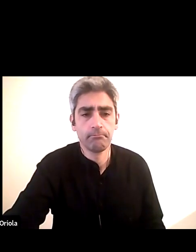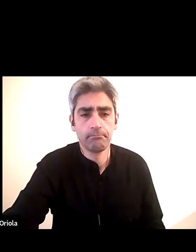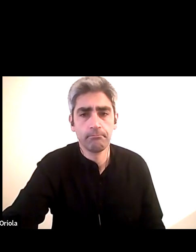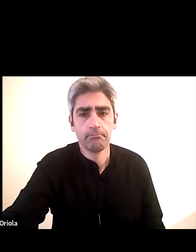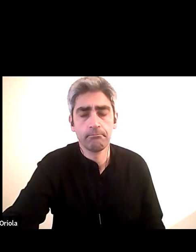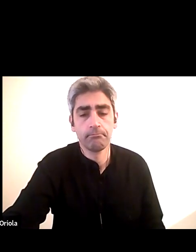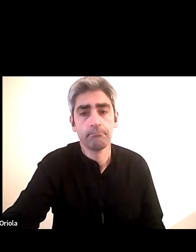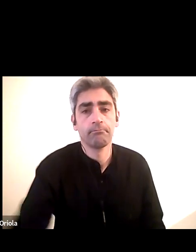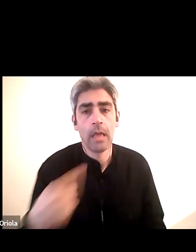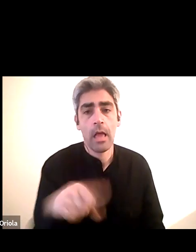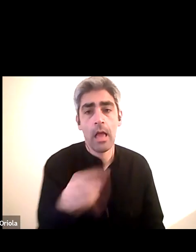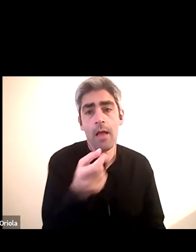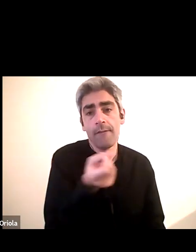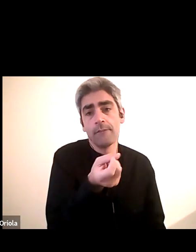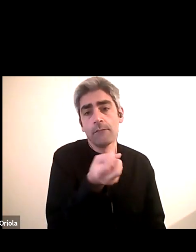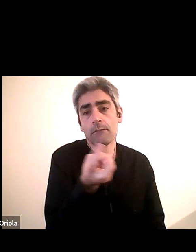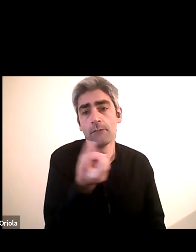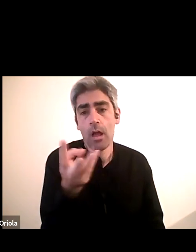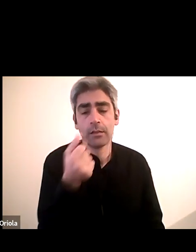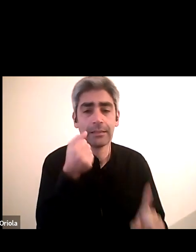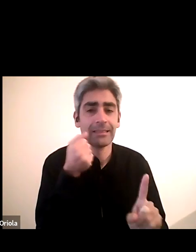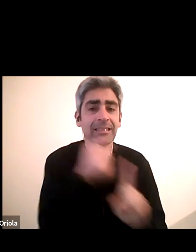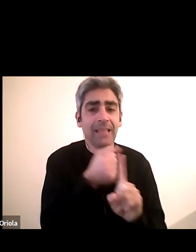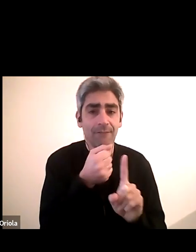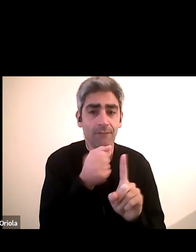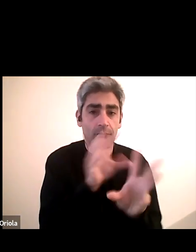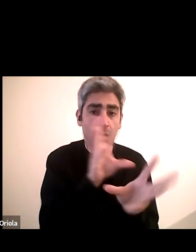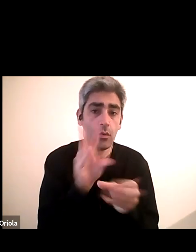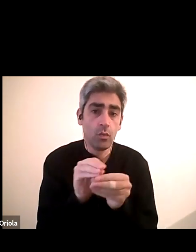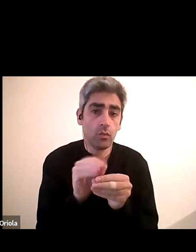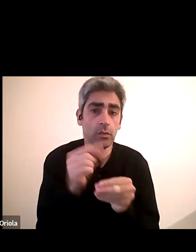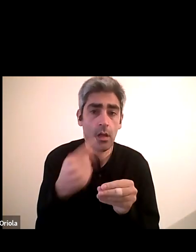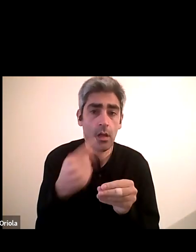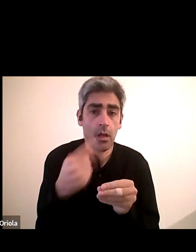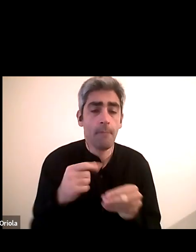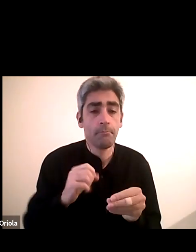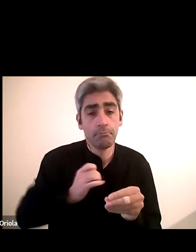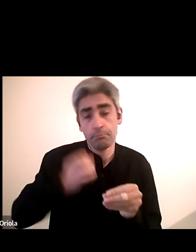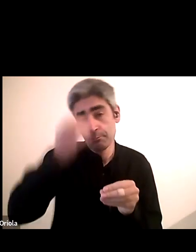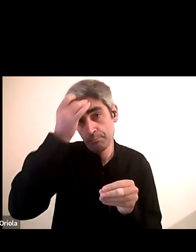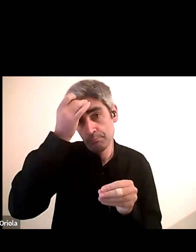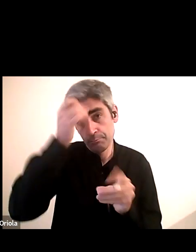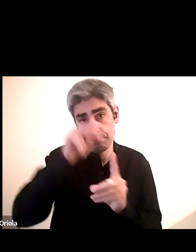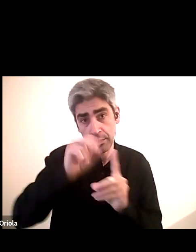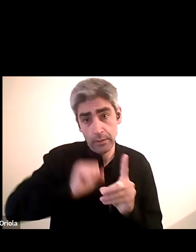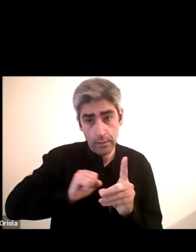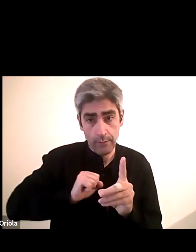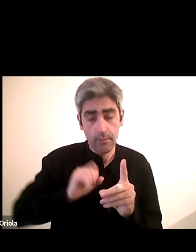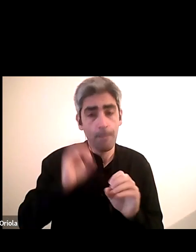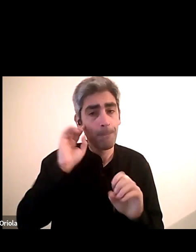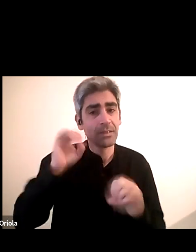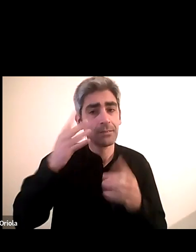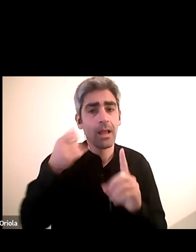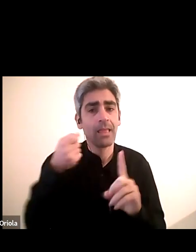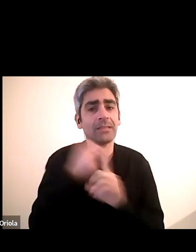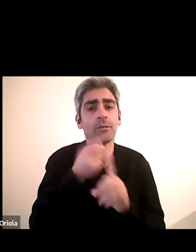Há aqui um conjunto grande de desafios. Do meu ponto de vista, os principais desafios são,